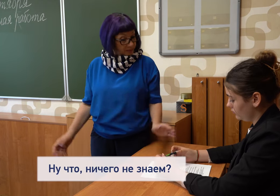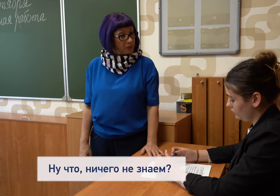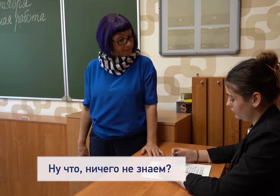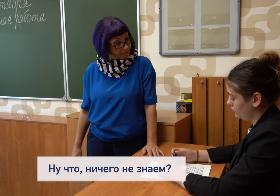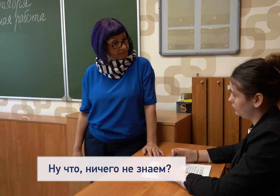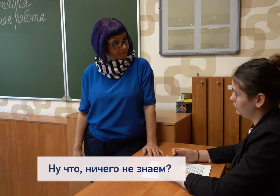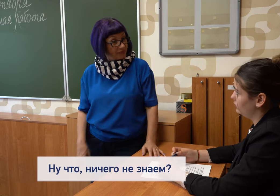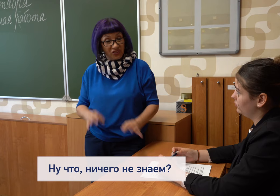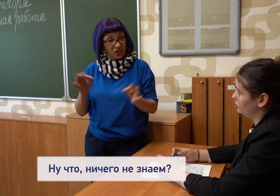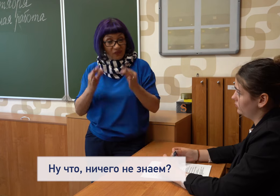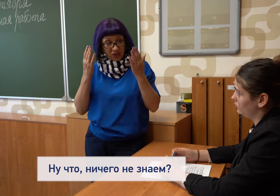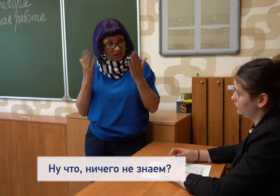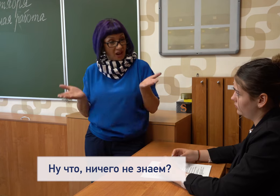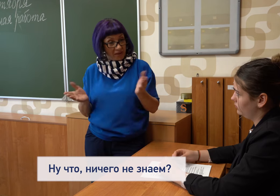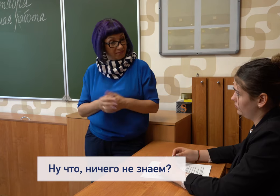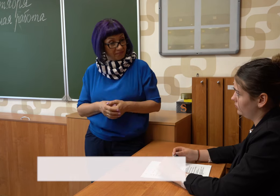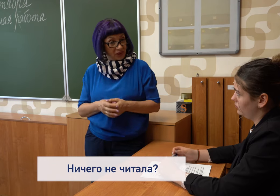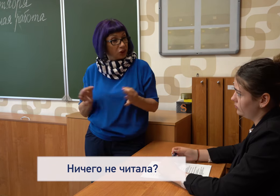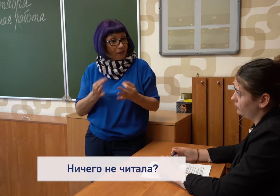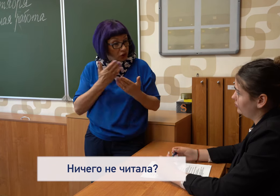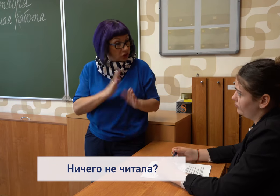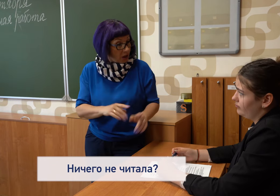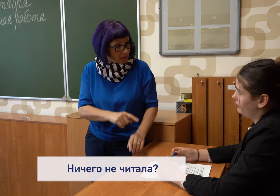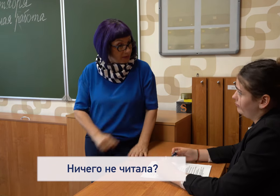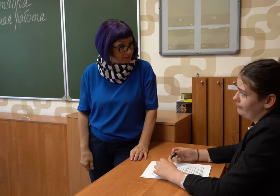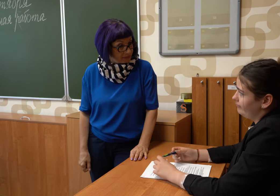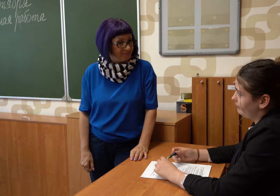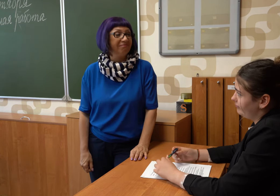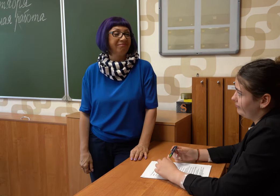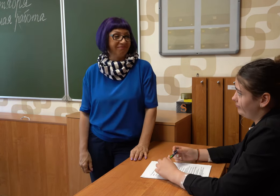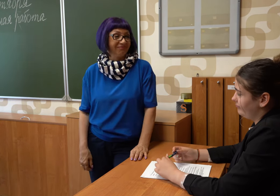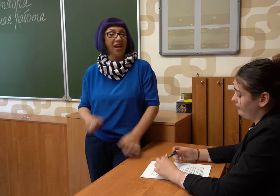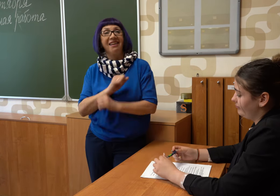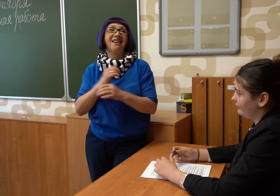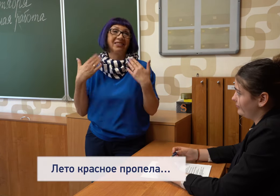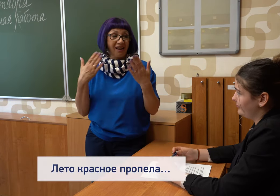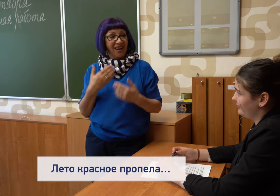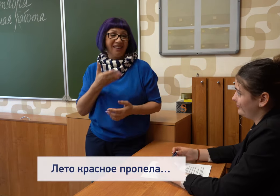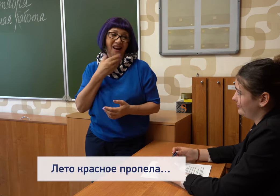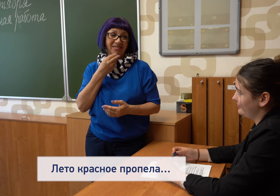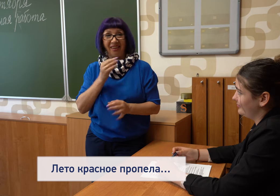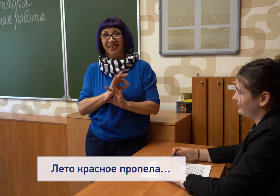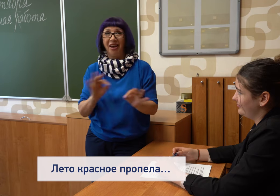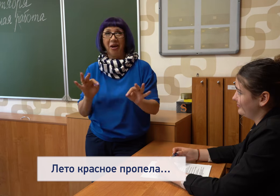Что? Ничего не знаем? Ничего не читала? Лето красное